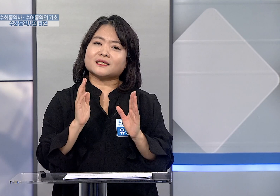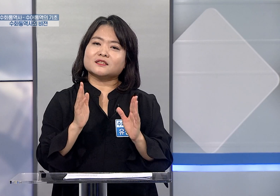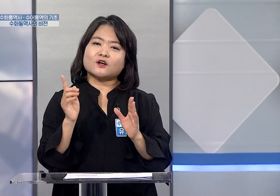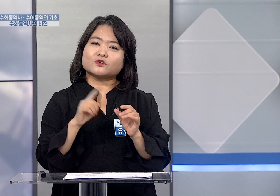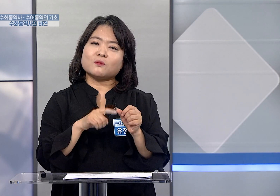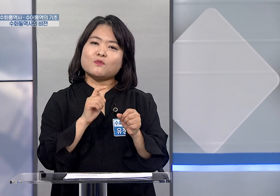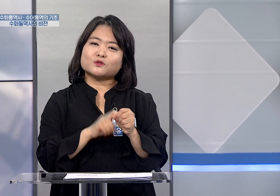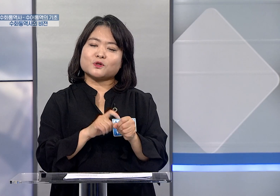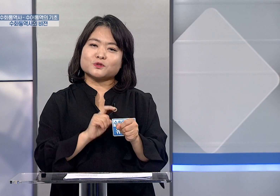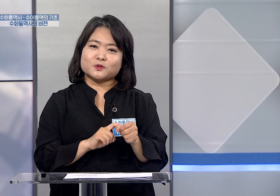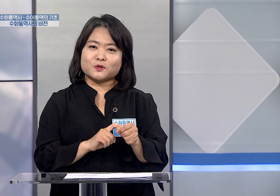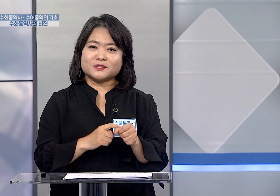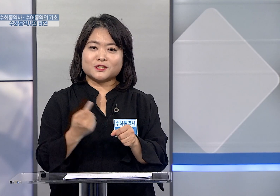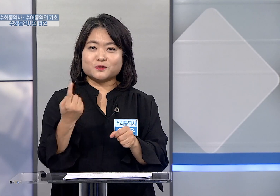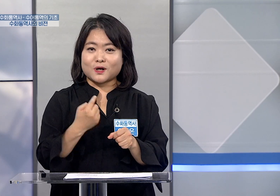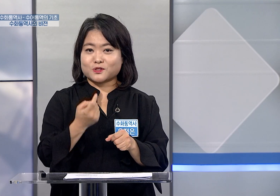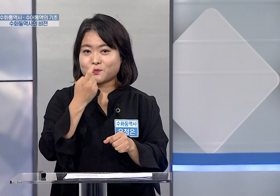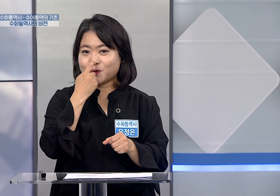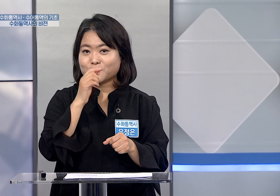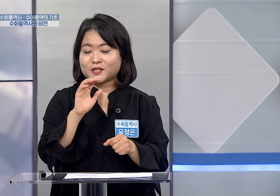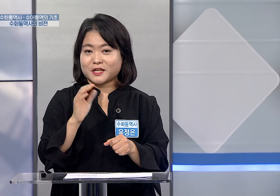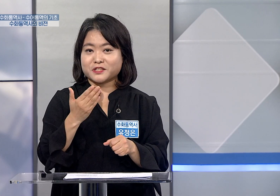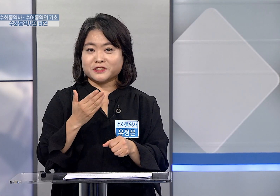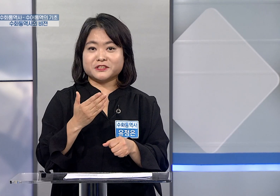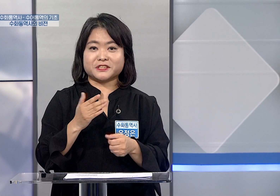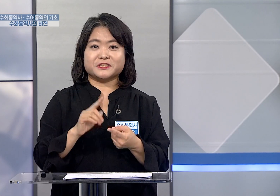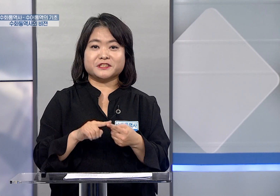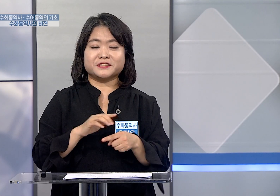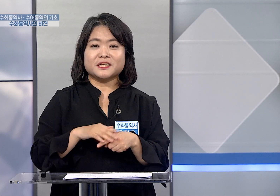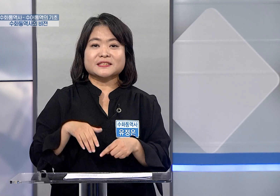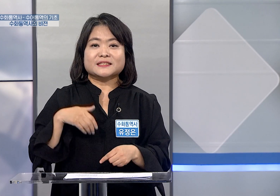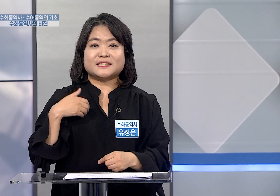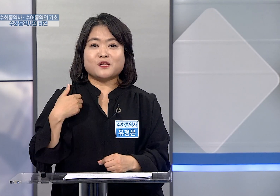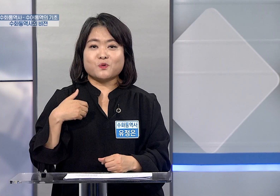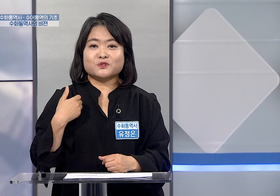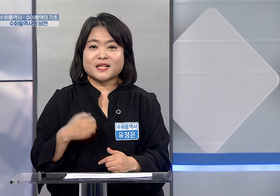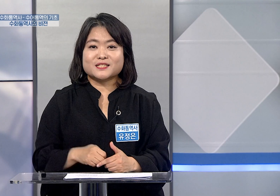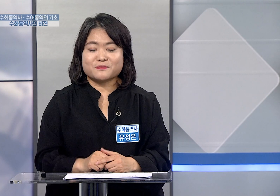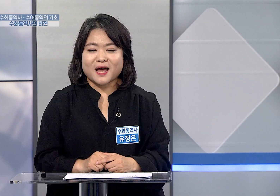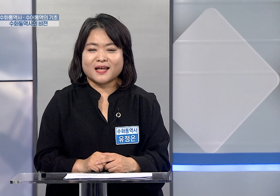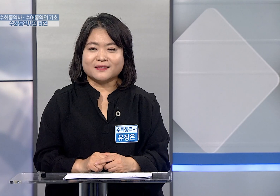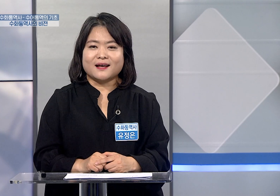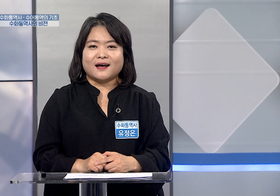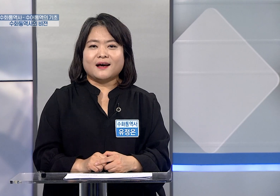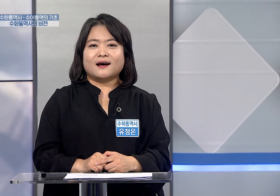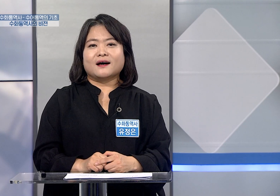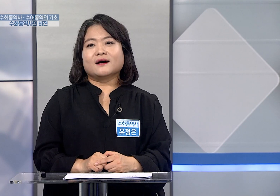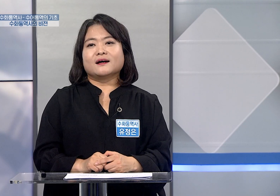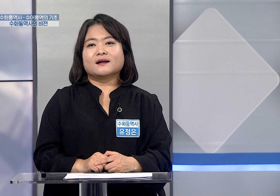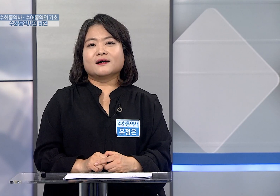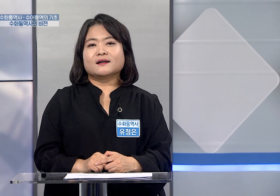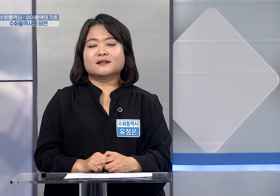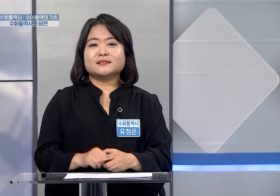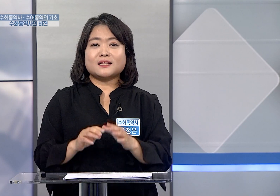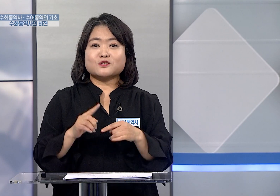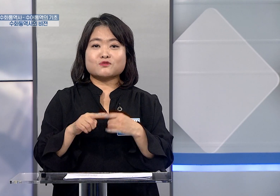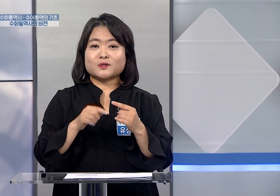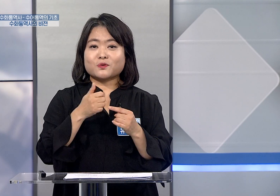강의를 어떤 목적으로 이제 들어와서 배우게 되셨는지는 잘 모르겠지만, 일단